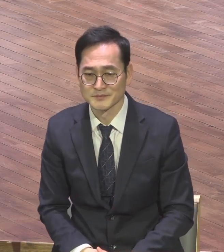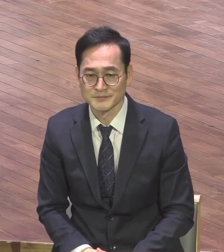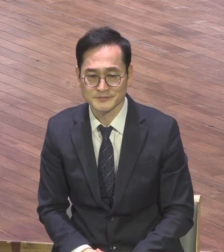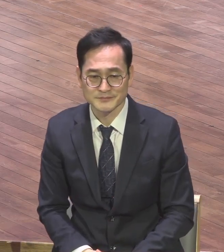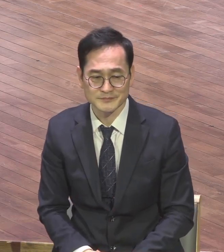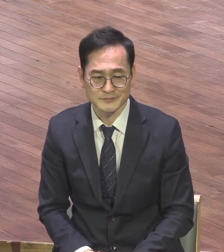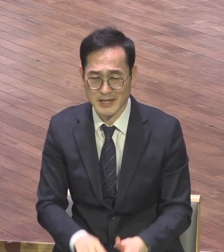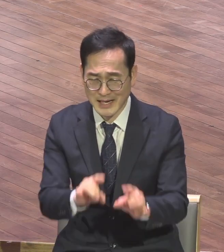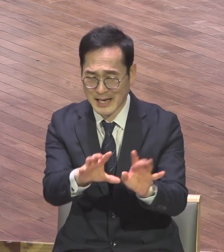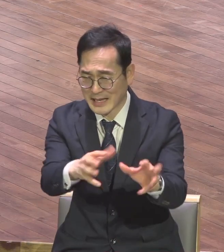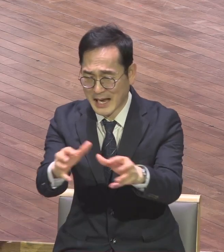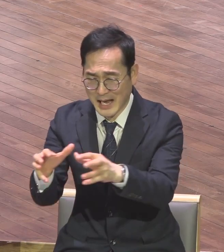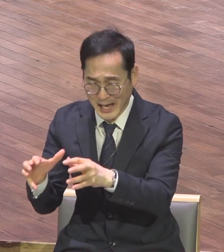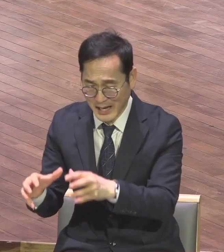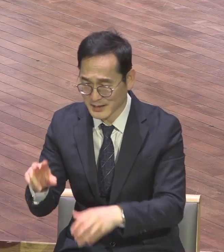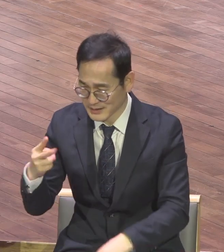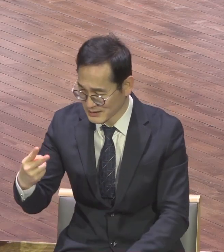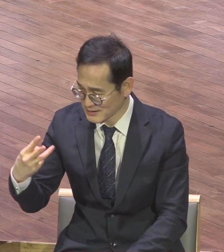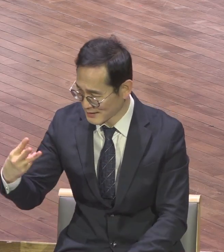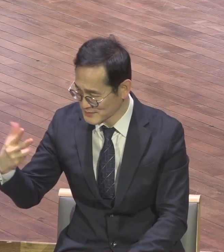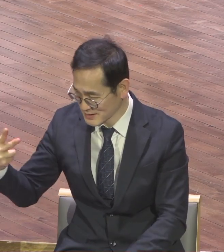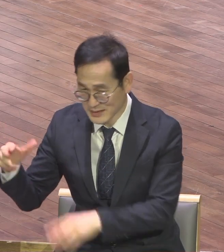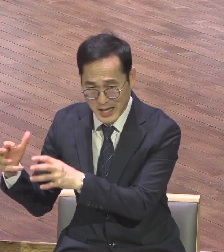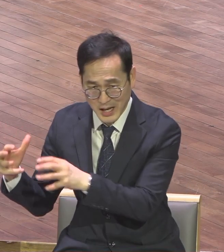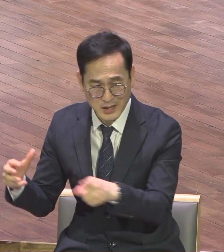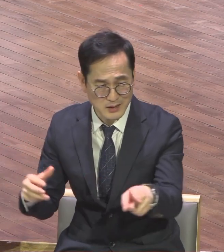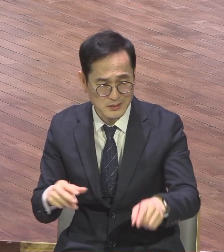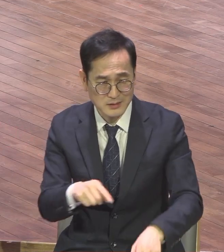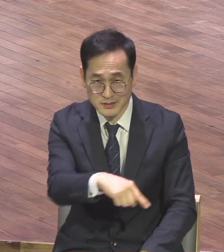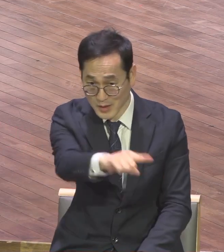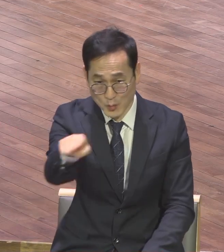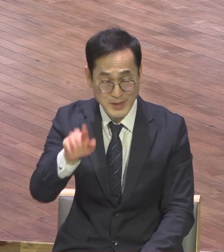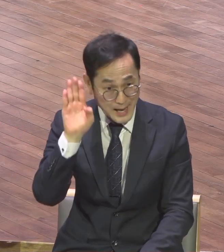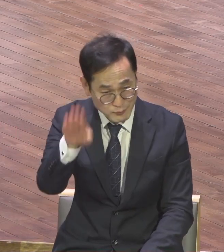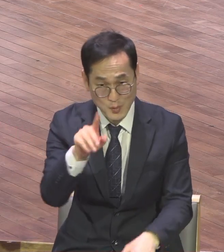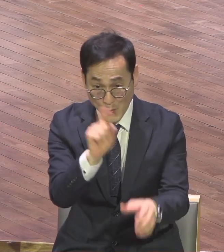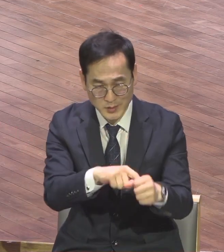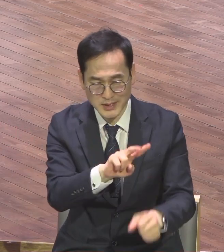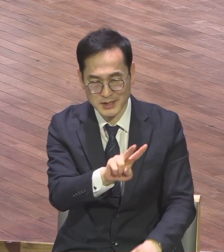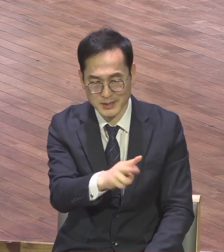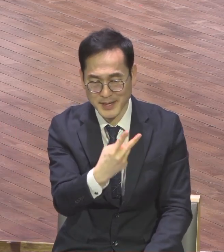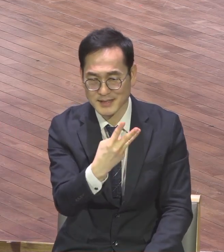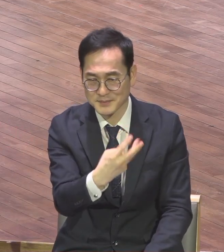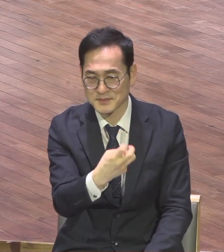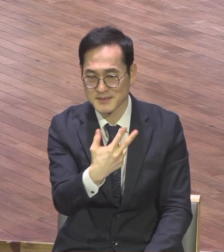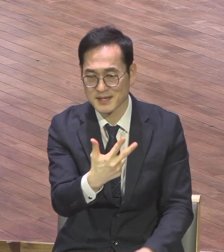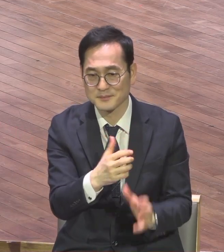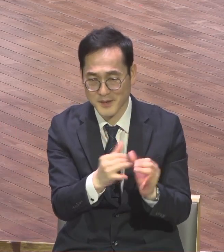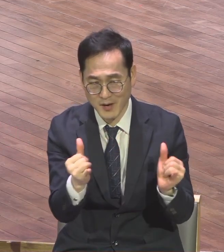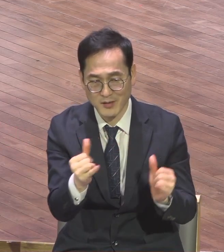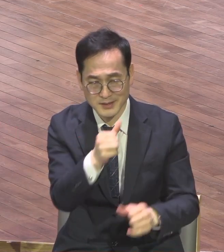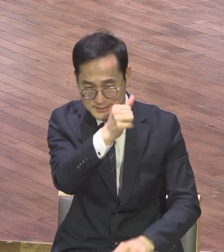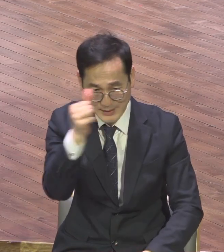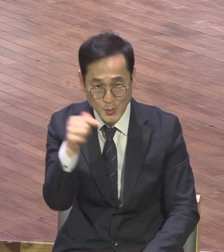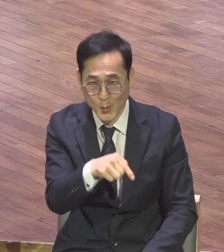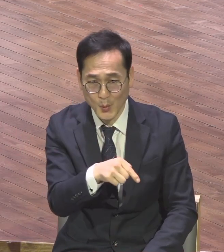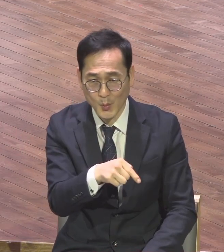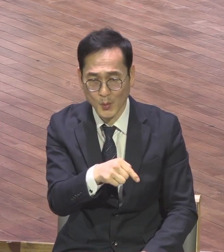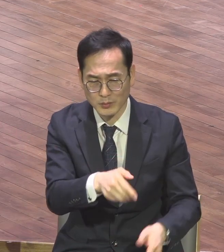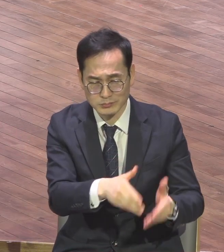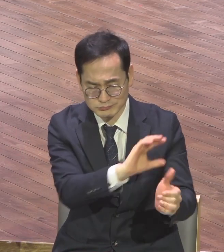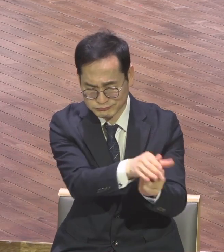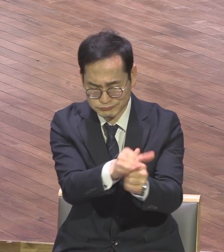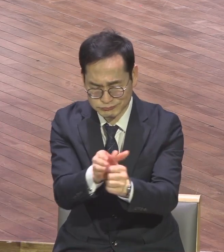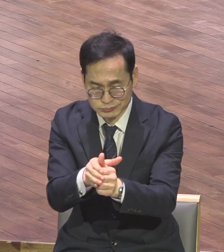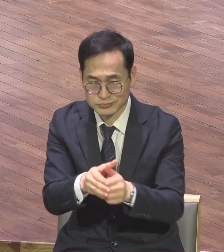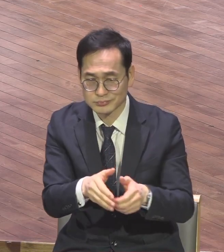있어요? 난 나라를 몰라 찾아보세요. 그거 다 있어요. 그러니까 거기 기도 놓고 기도하면 돼요.